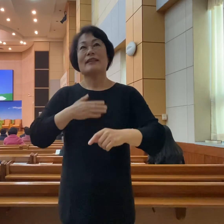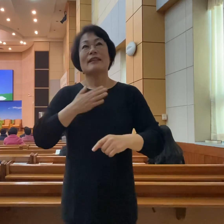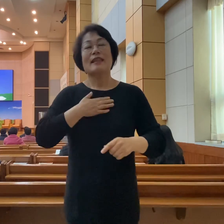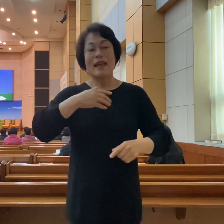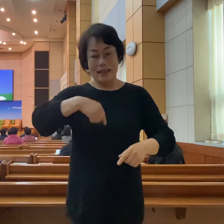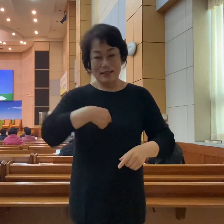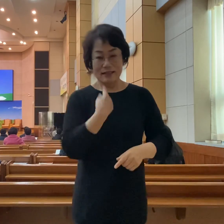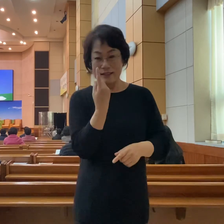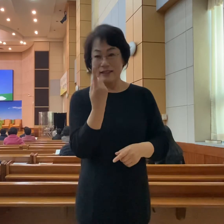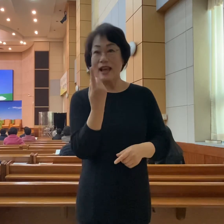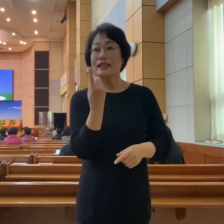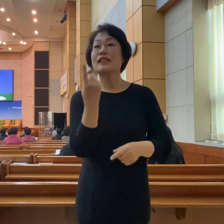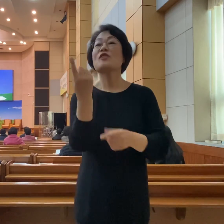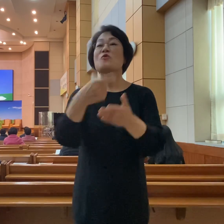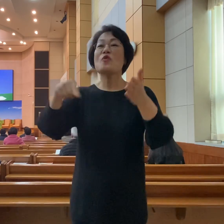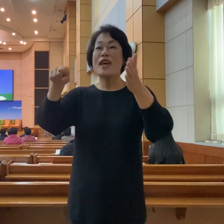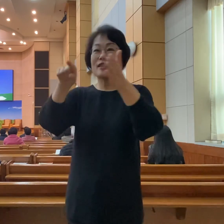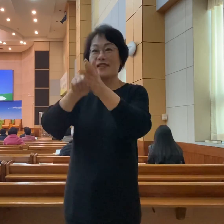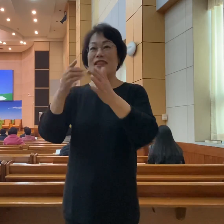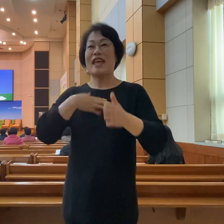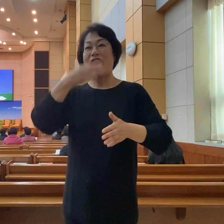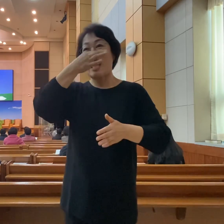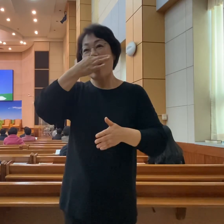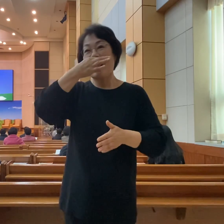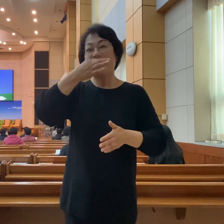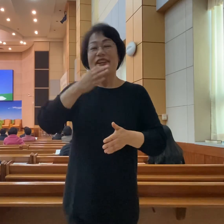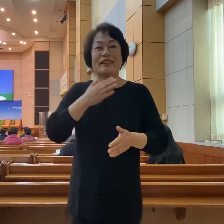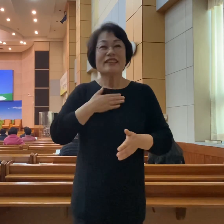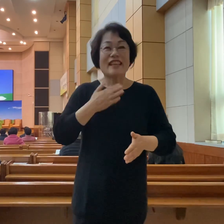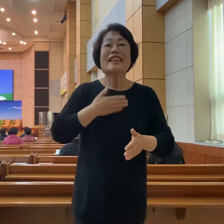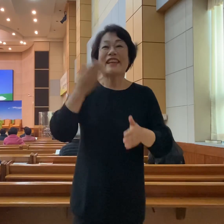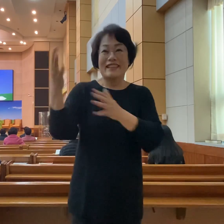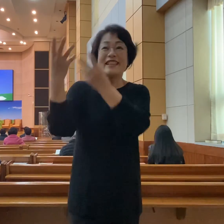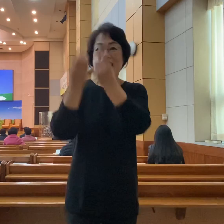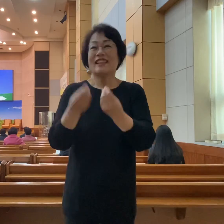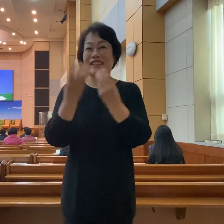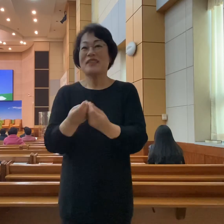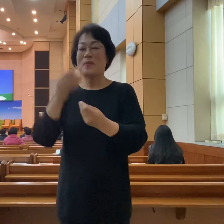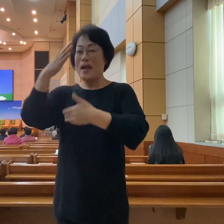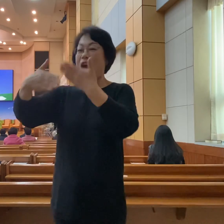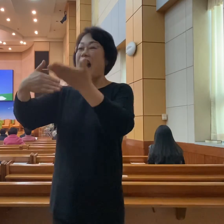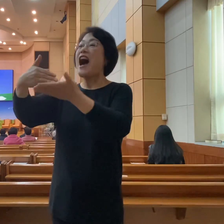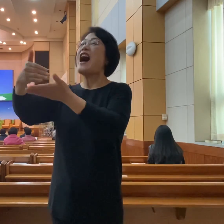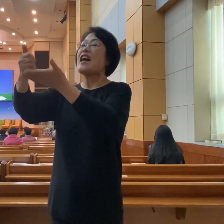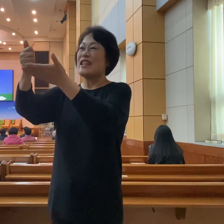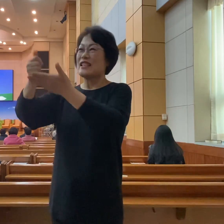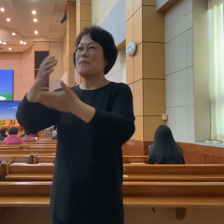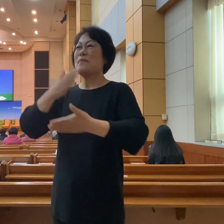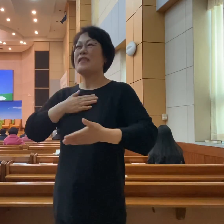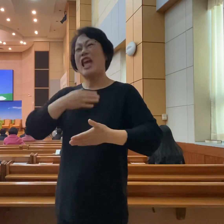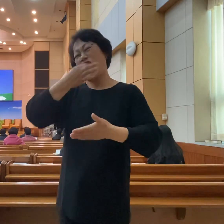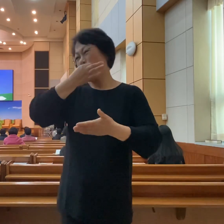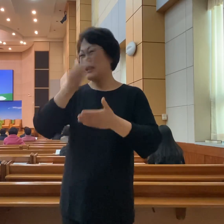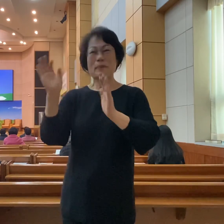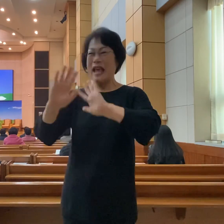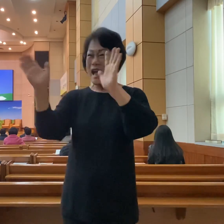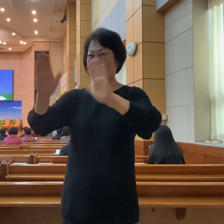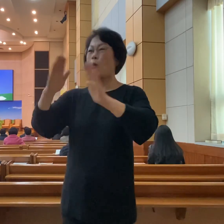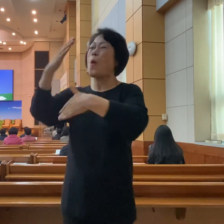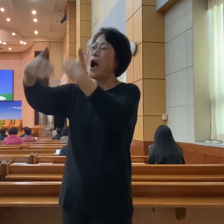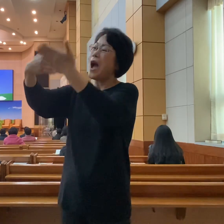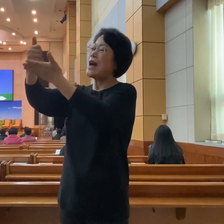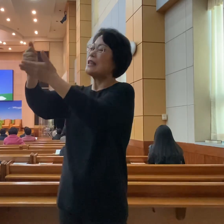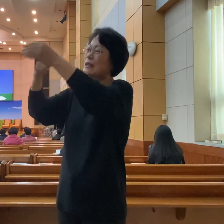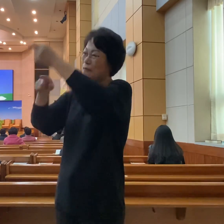것이 아니라 하나님 내가 하나님의 백성으로 하나님의 뜻대로 살기 위해서는 이것이 필요한데